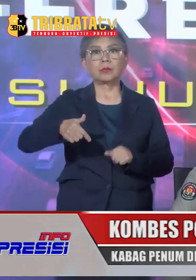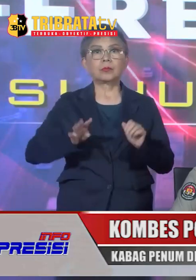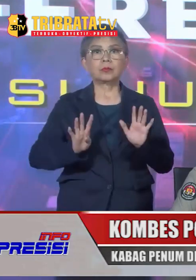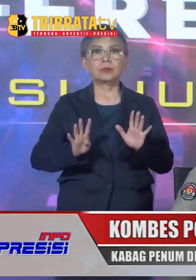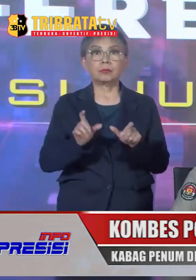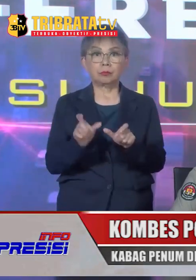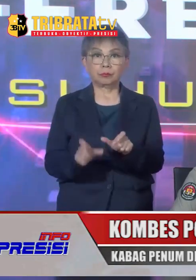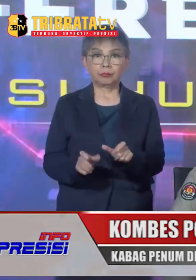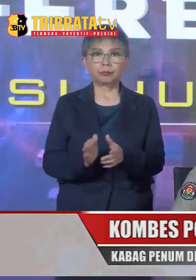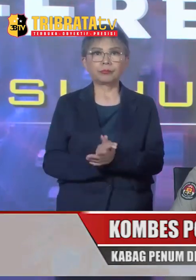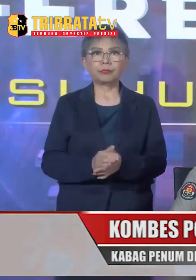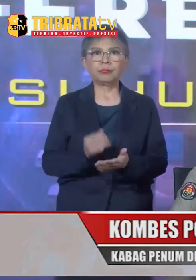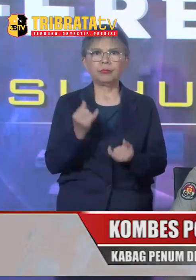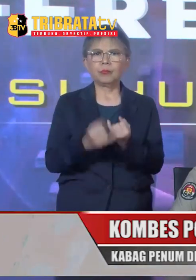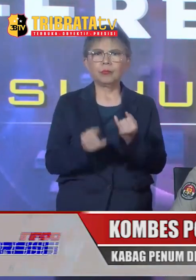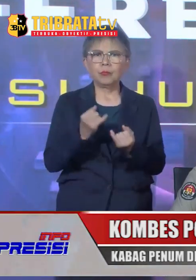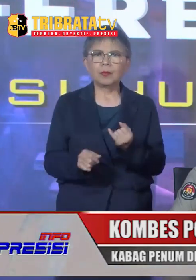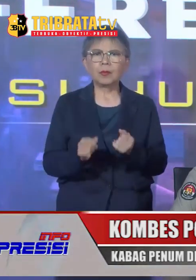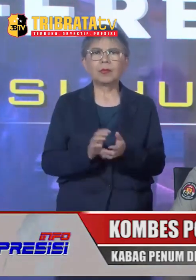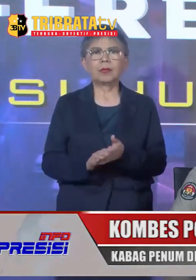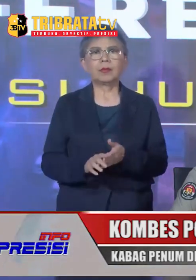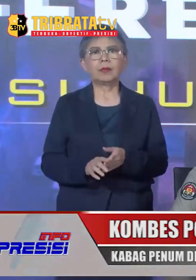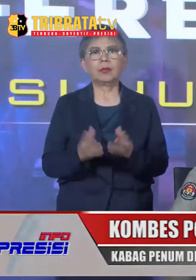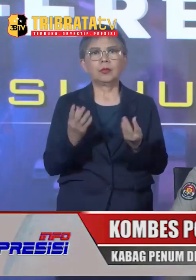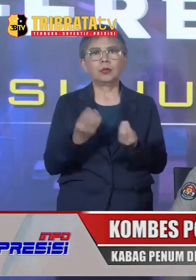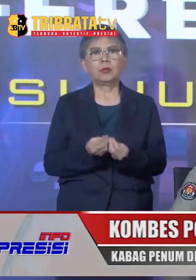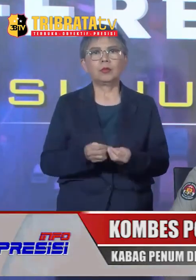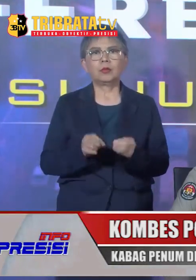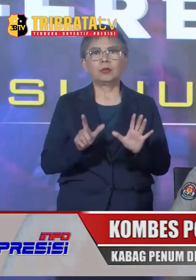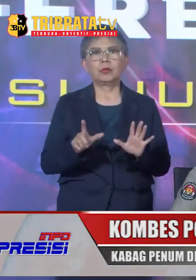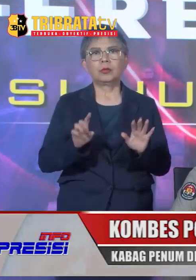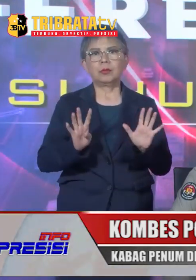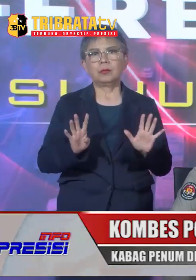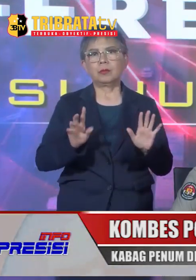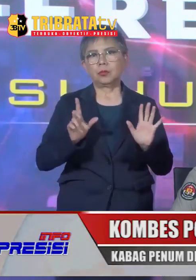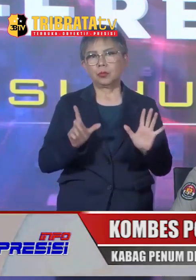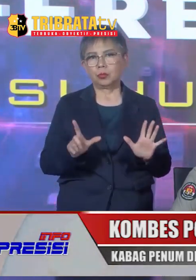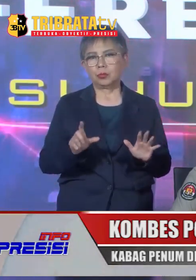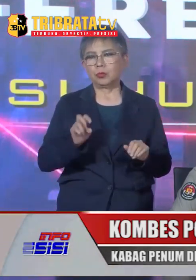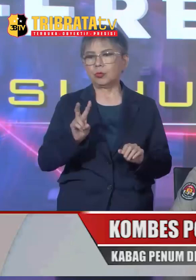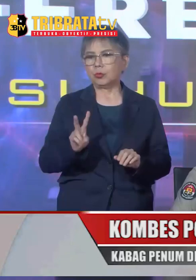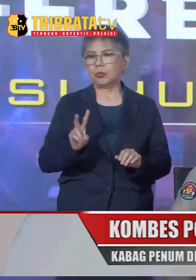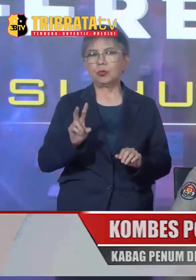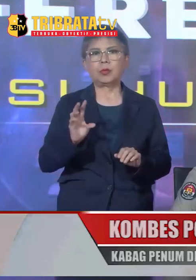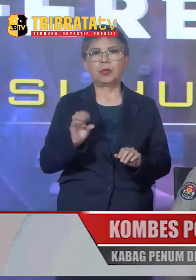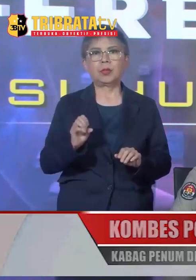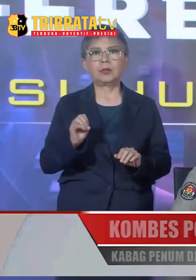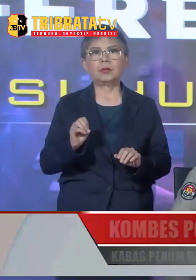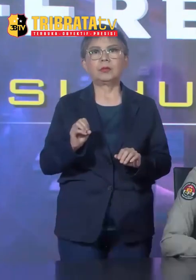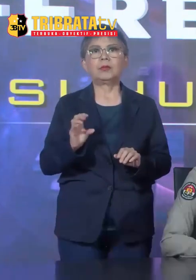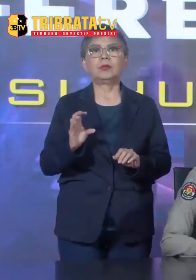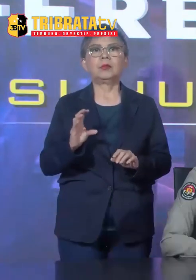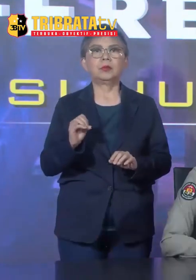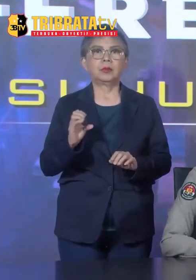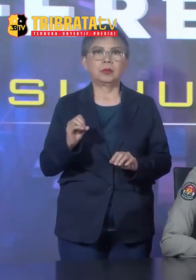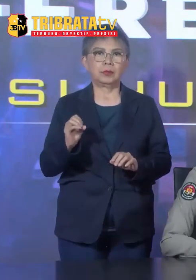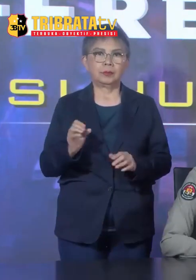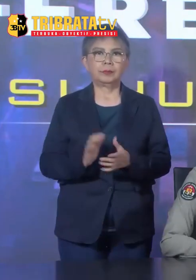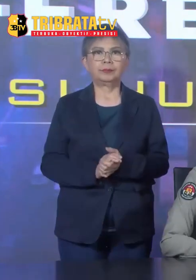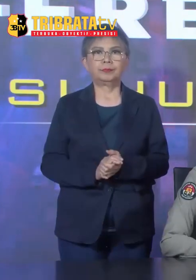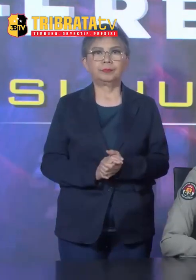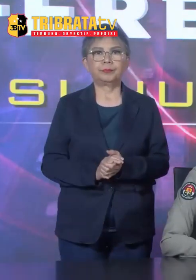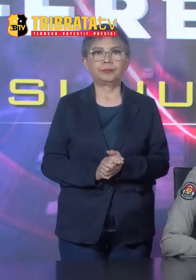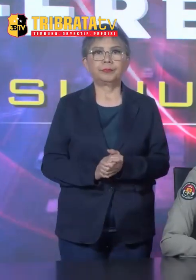479 orang dan kerugian materi 797 200.000